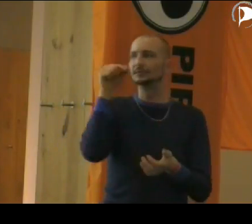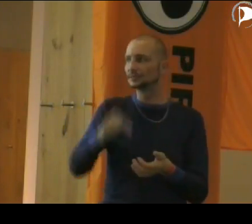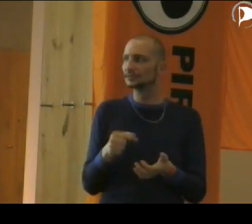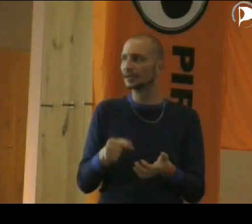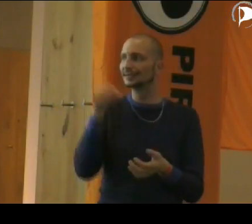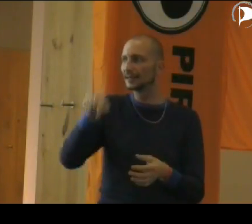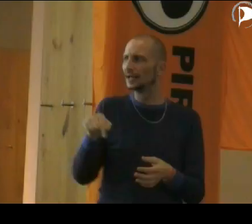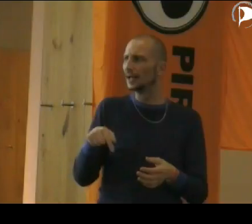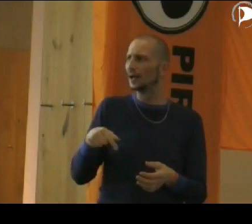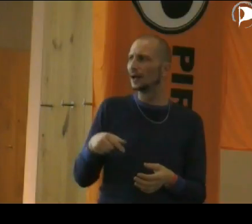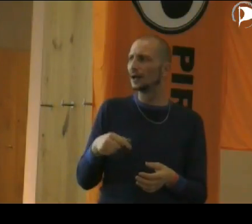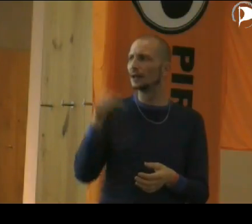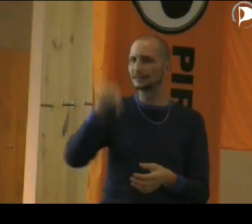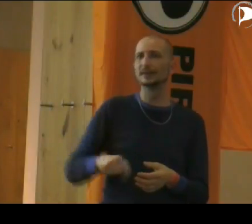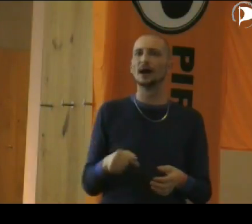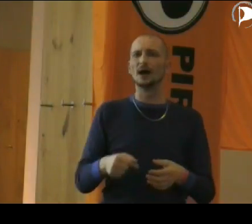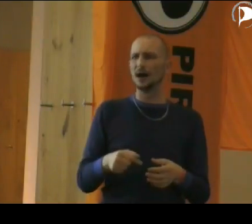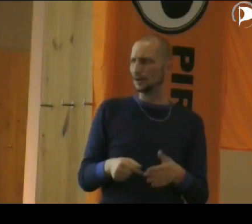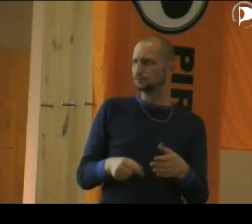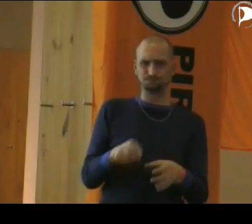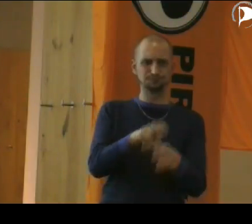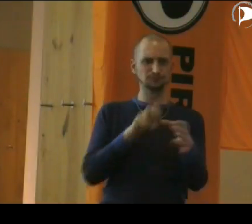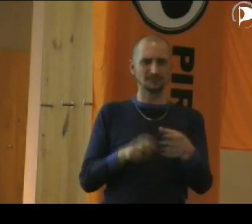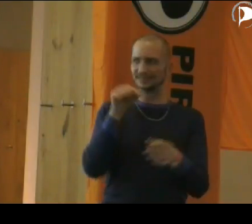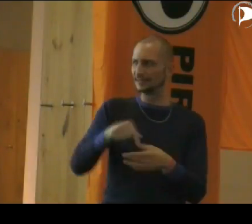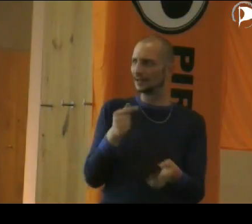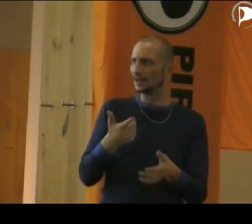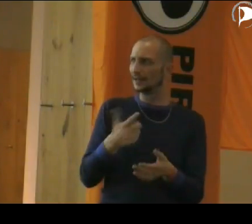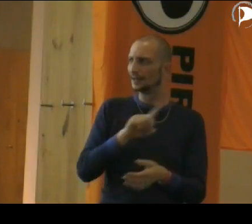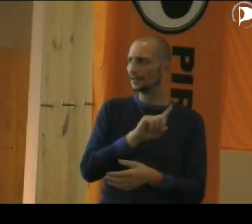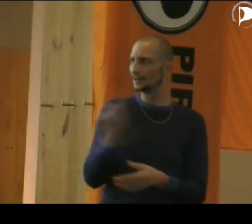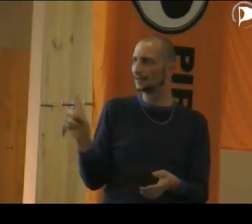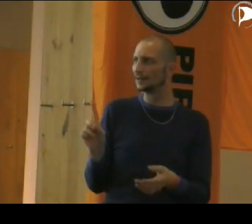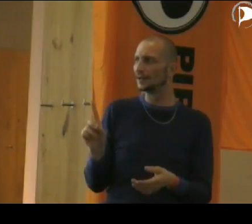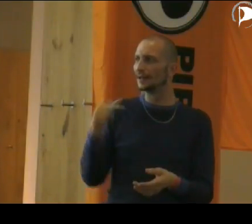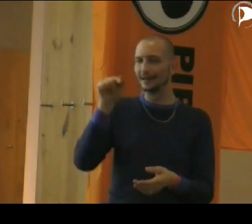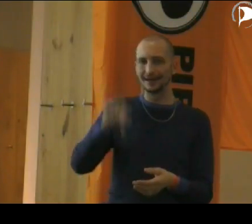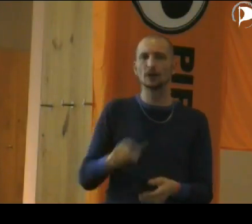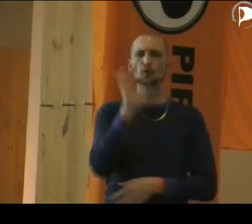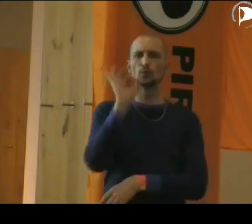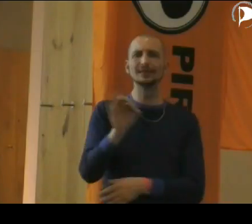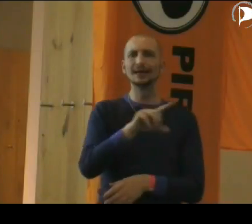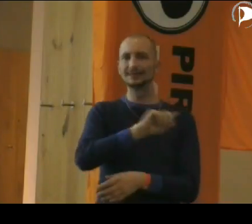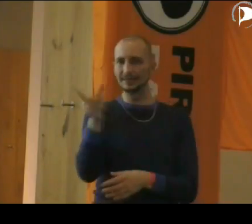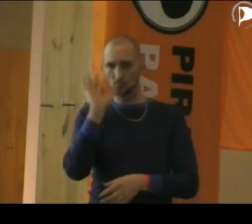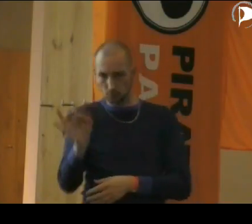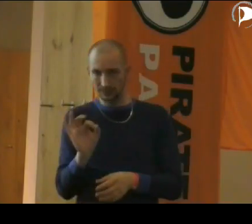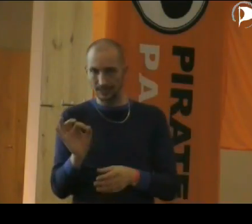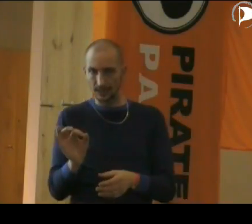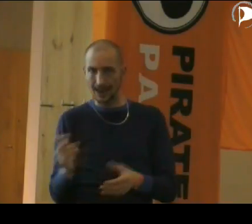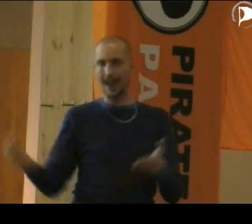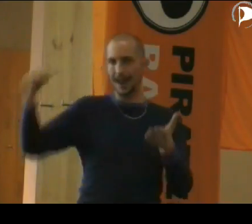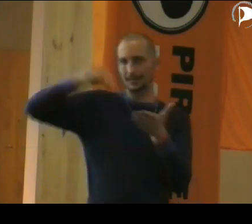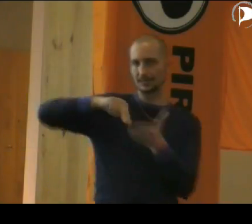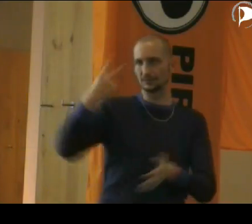scheiße und umstand dass sie aufhören nur wenige punkte ersatz haben und die eigentlich ganz